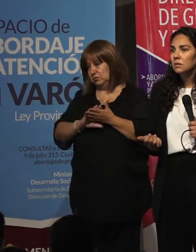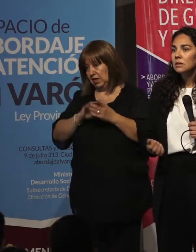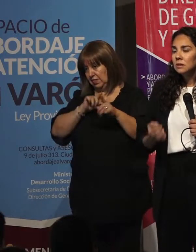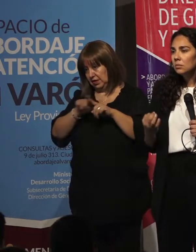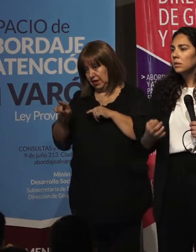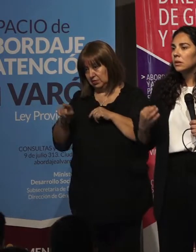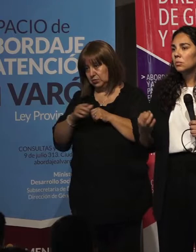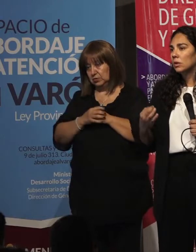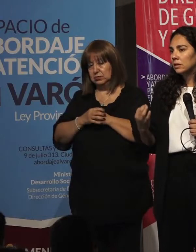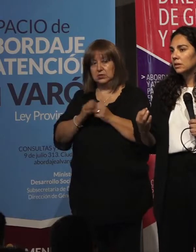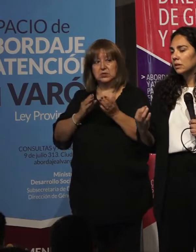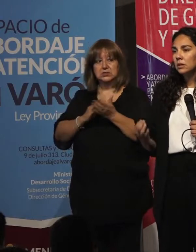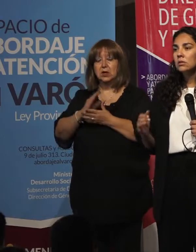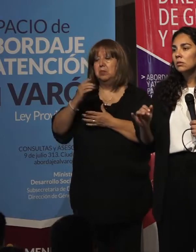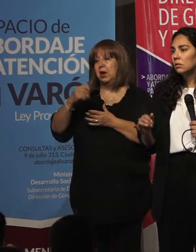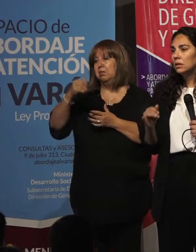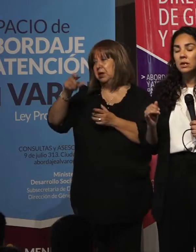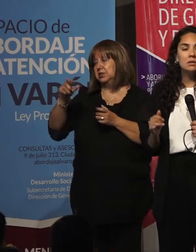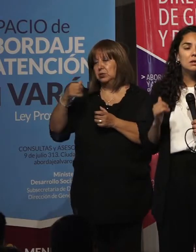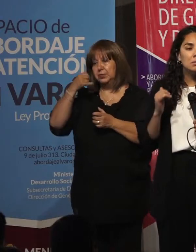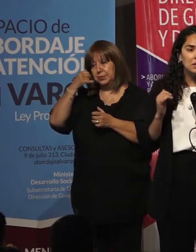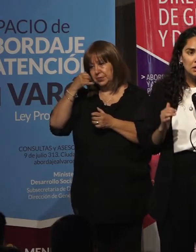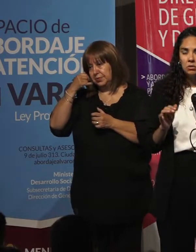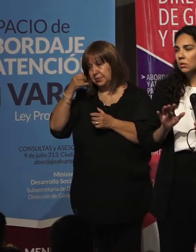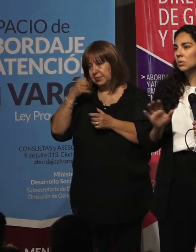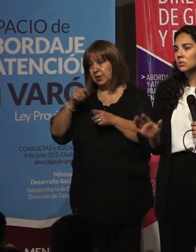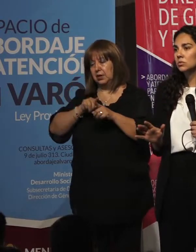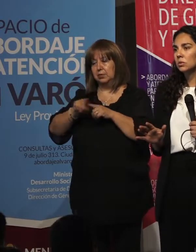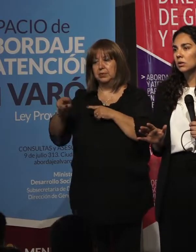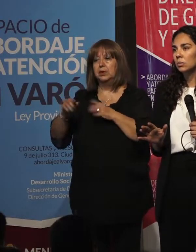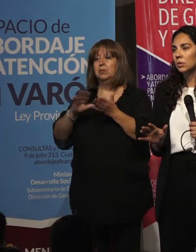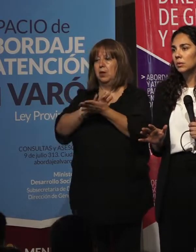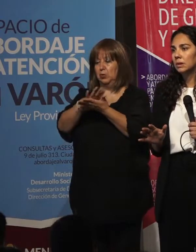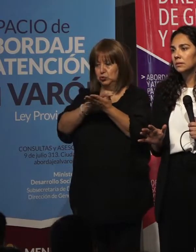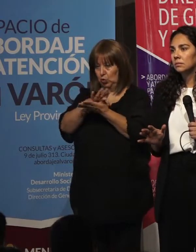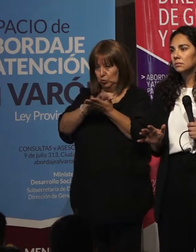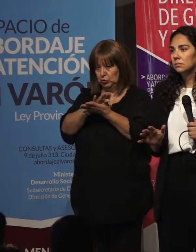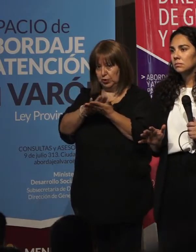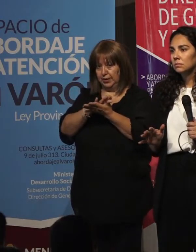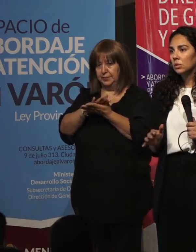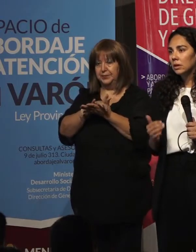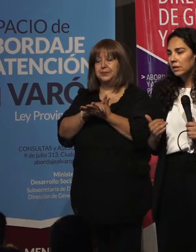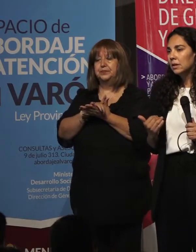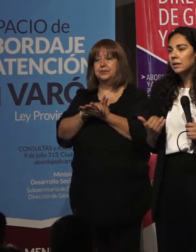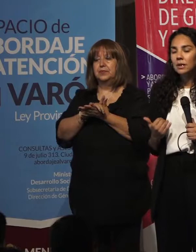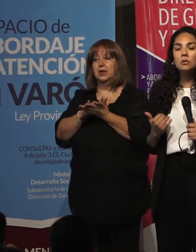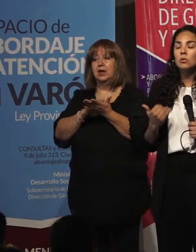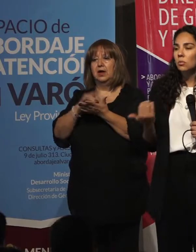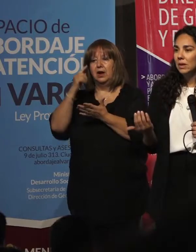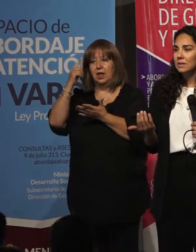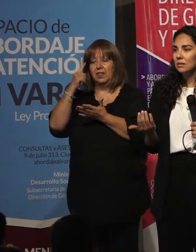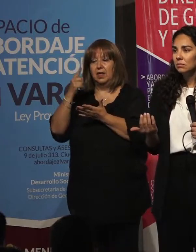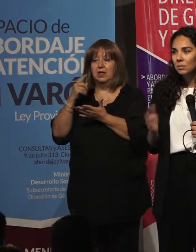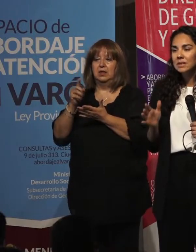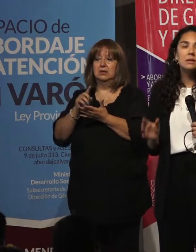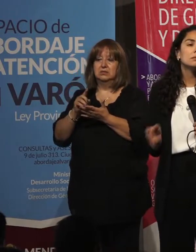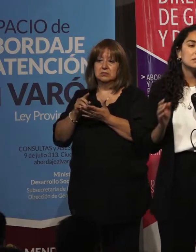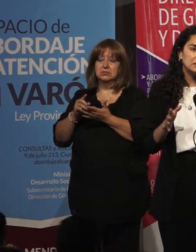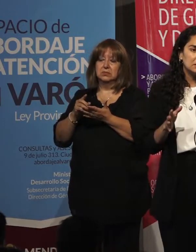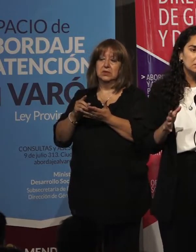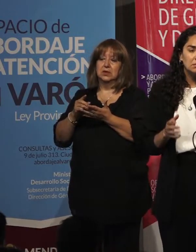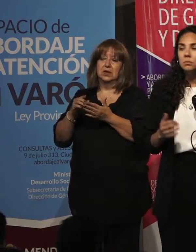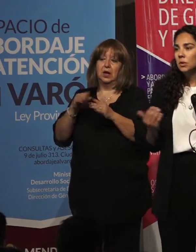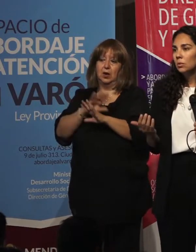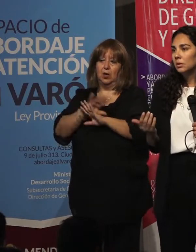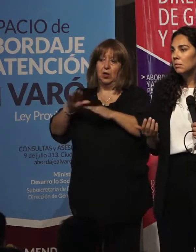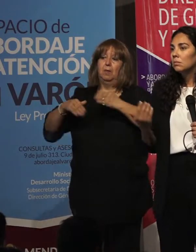oficinas. Siempre tenemos gente atendiendo y es inmediato que vamos a solucionar los problemas. Porque la idea es que esto no pase. ¿Va a pasar?